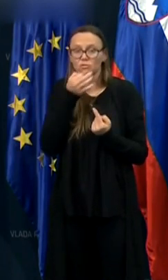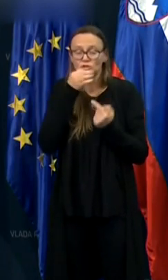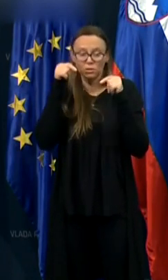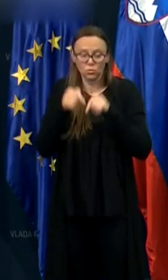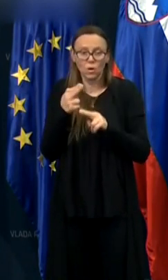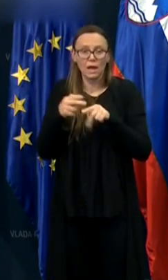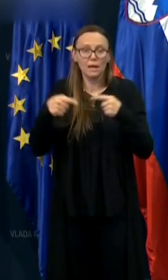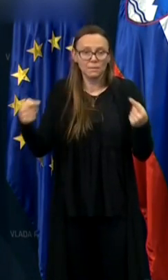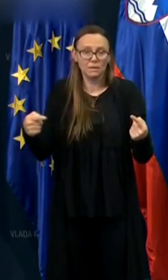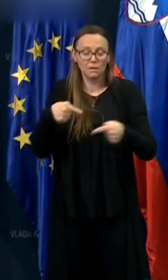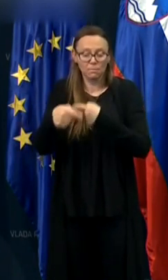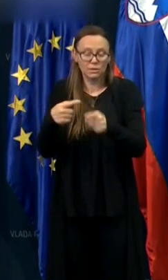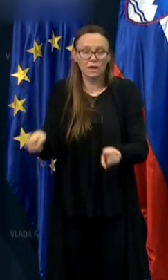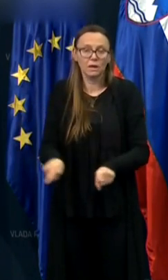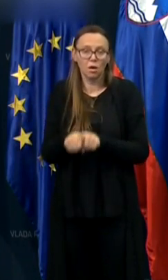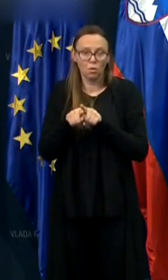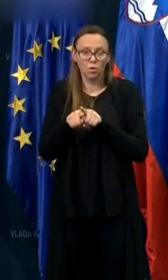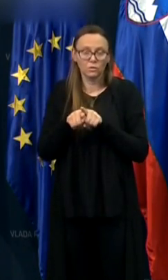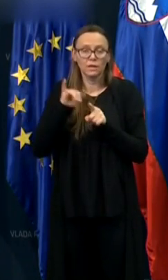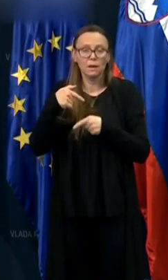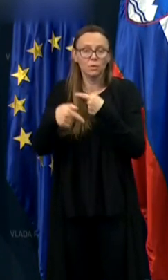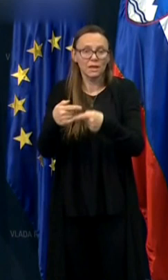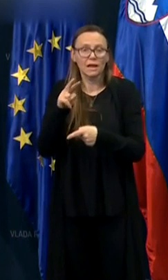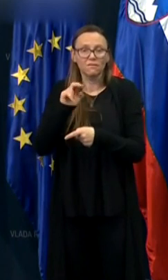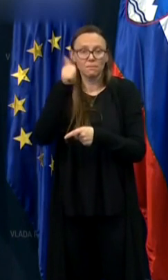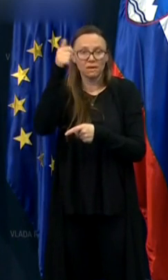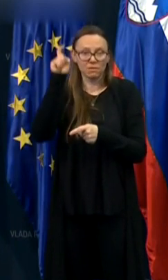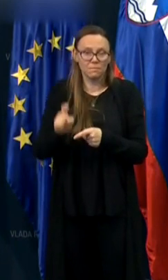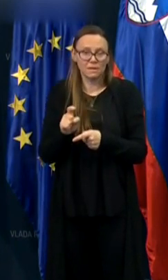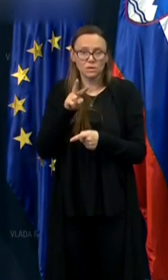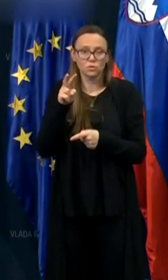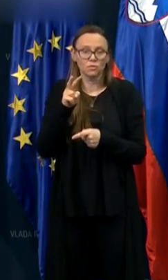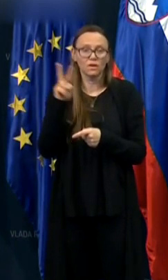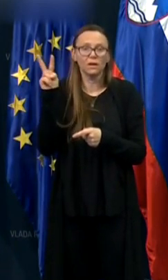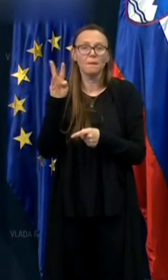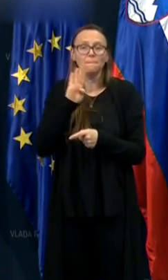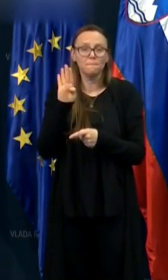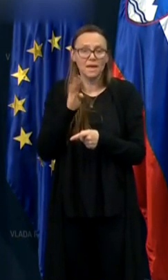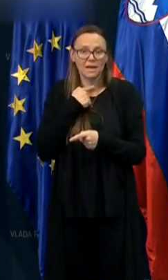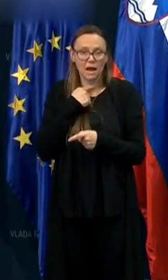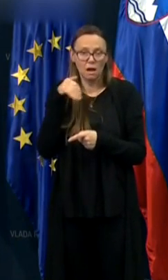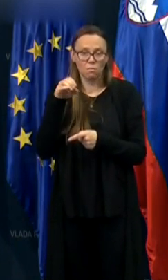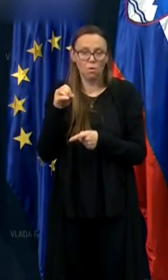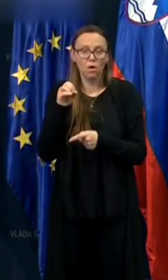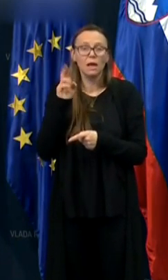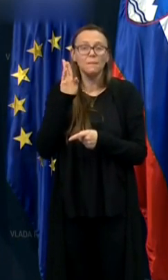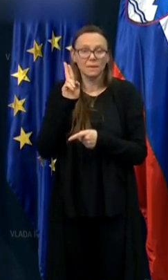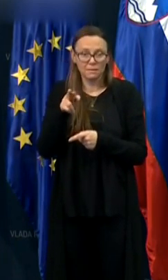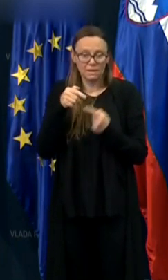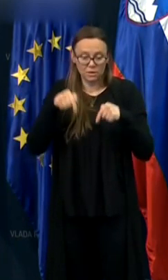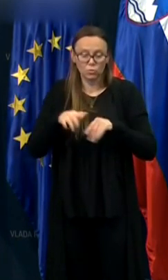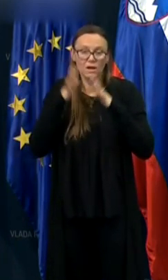epidemija potekala tako, kot je potekala v prvem mesecu v Bergamu, bi imeli bistveno večje